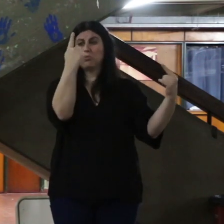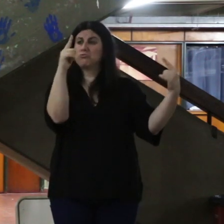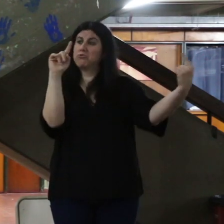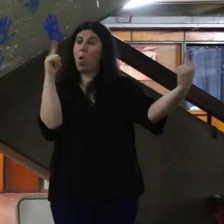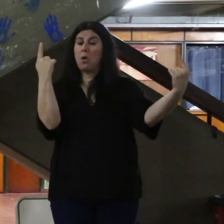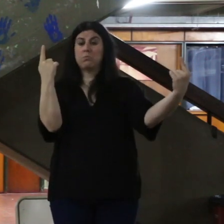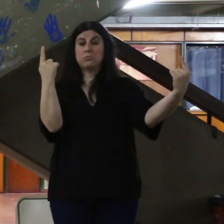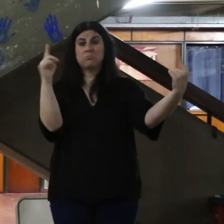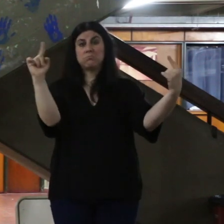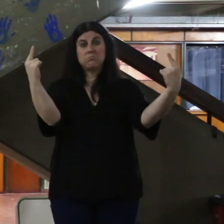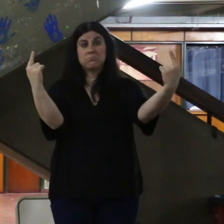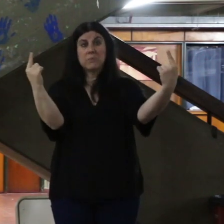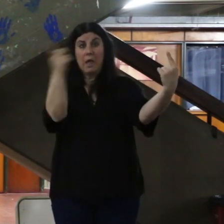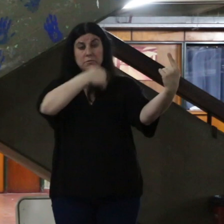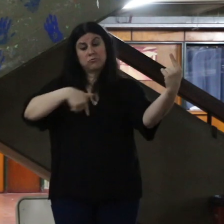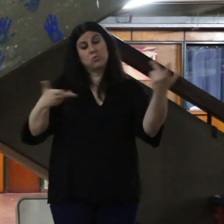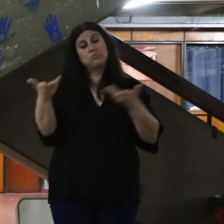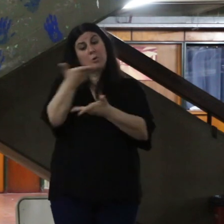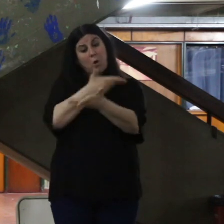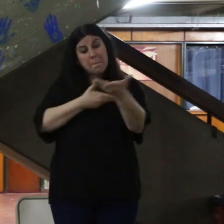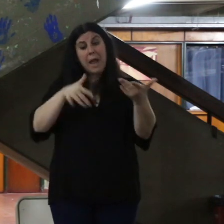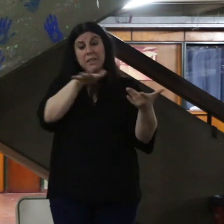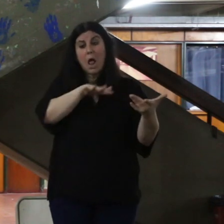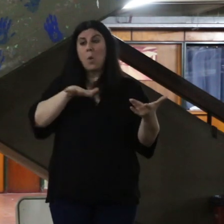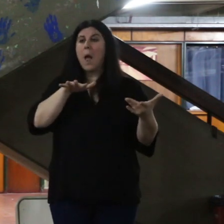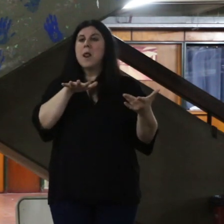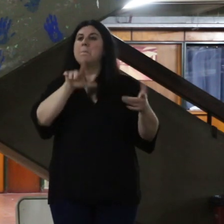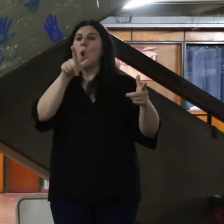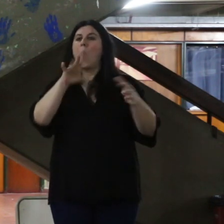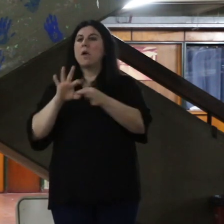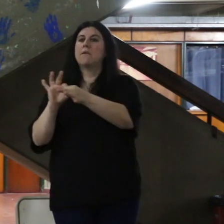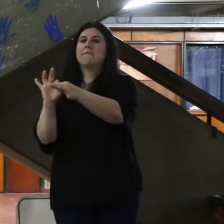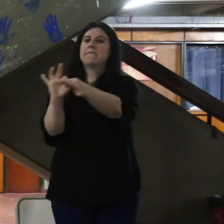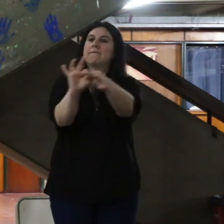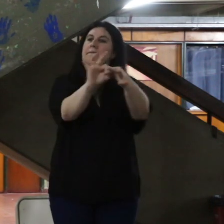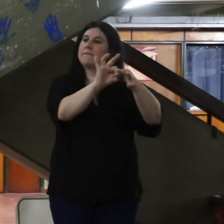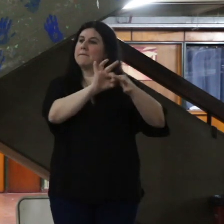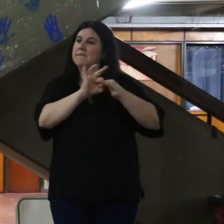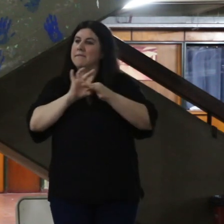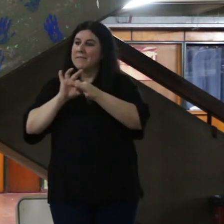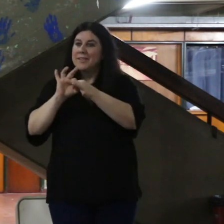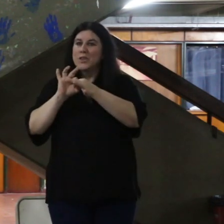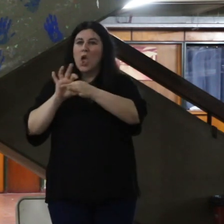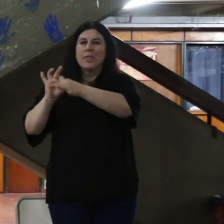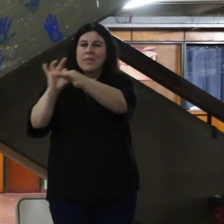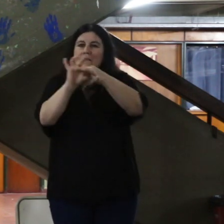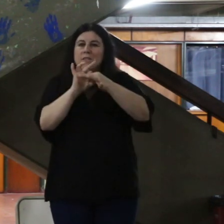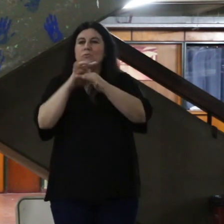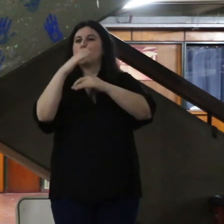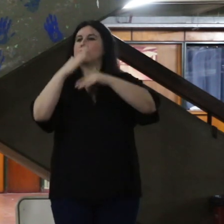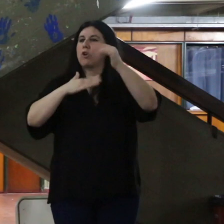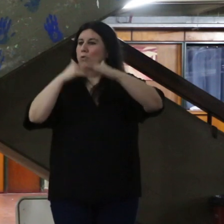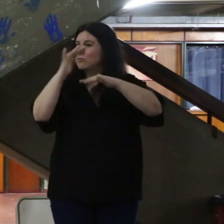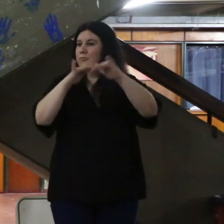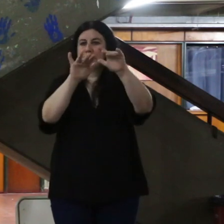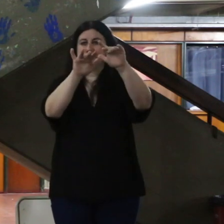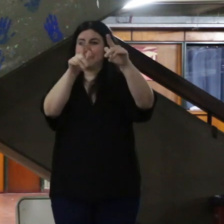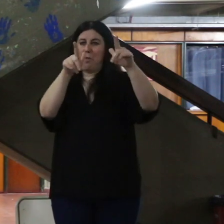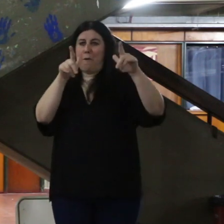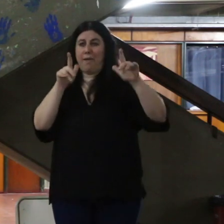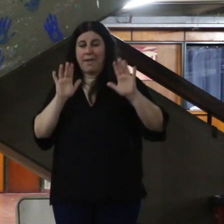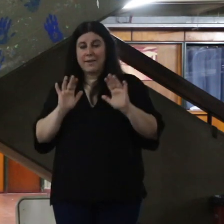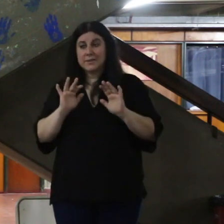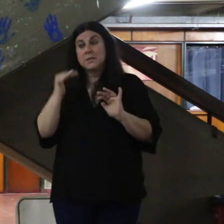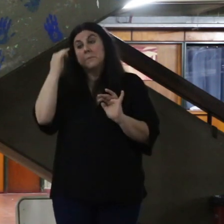espacio, pero que no se enlazan, que no construyen juntos,